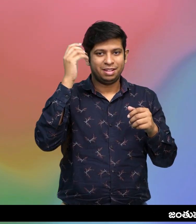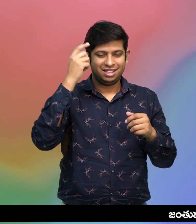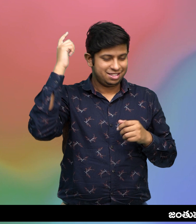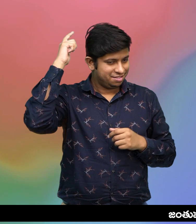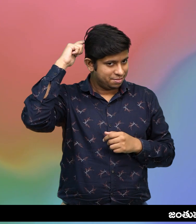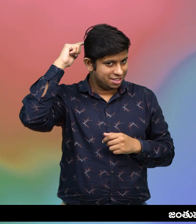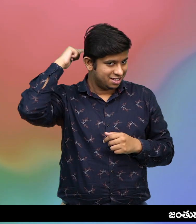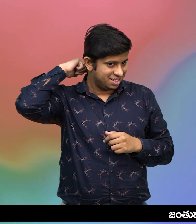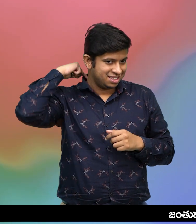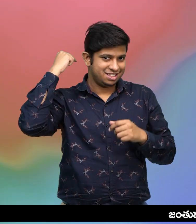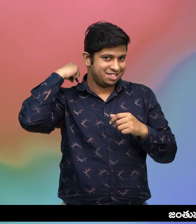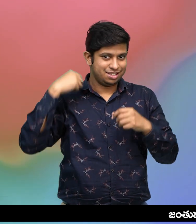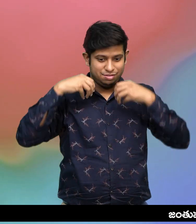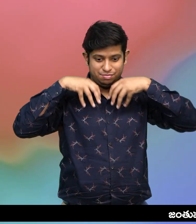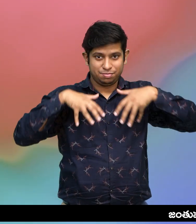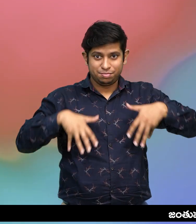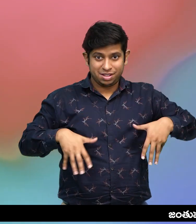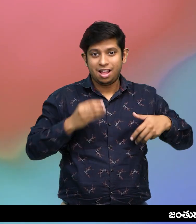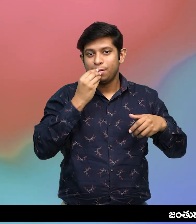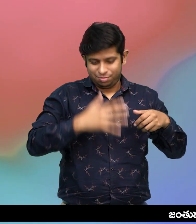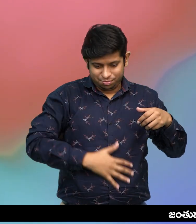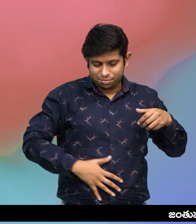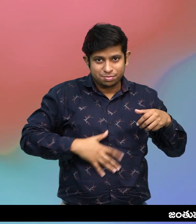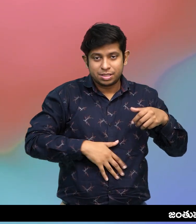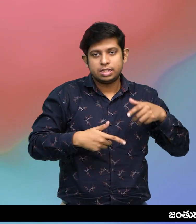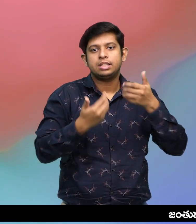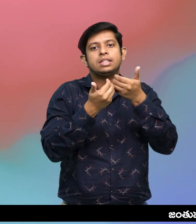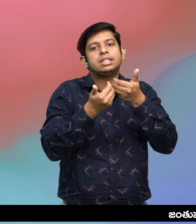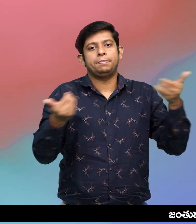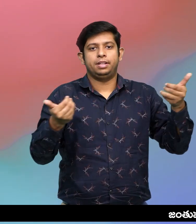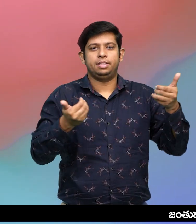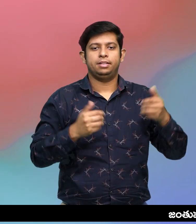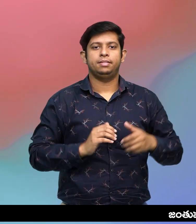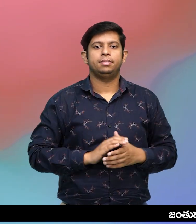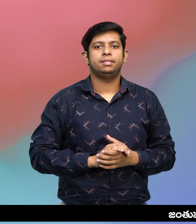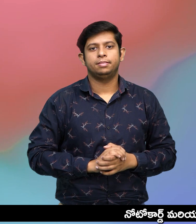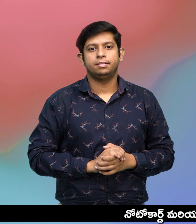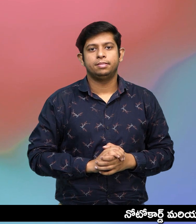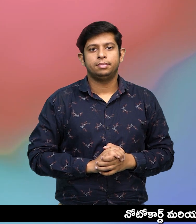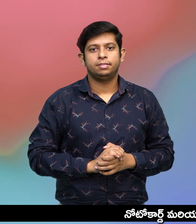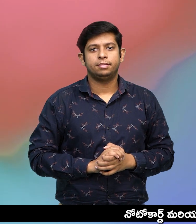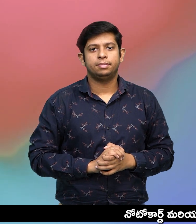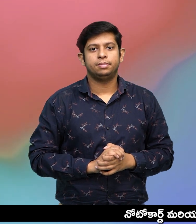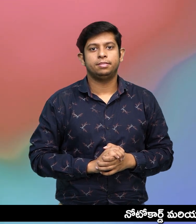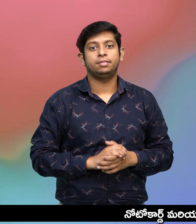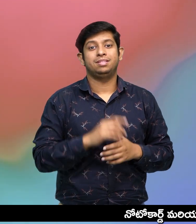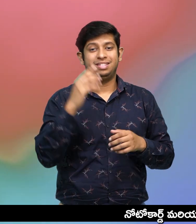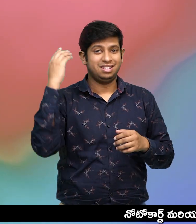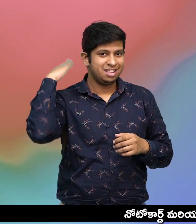భాగంలో నడుస్తుంది. నోటోకార్డ్ మరియు